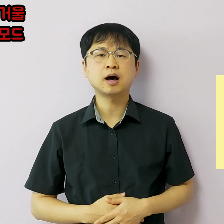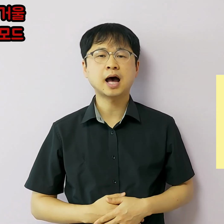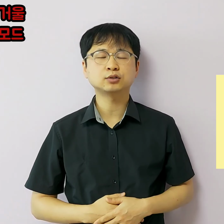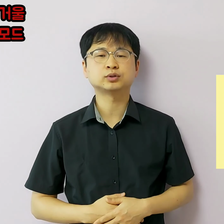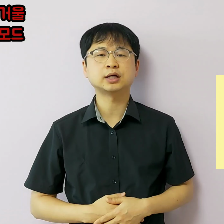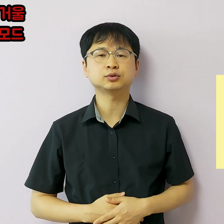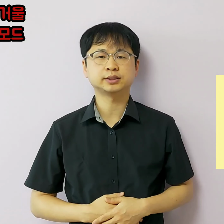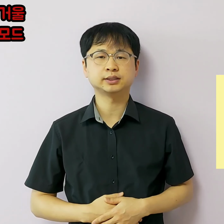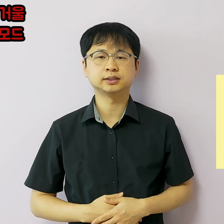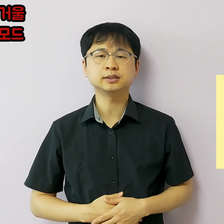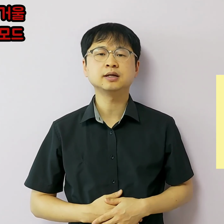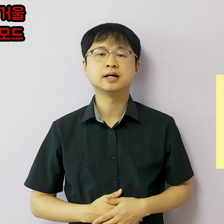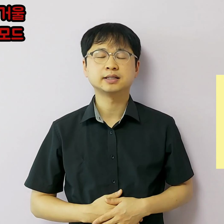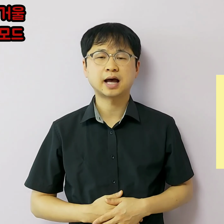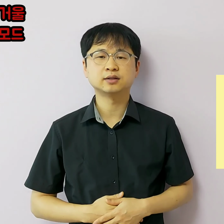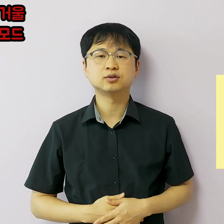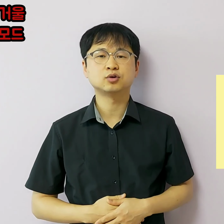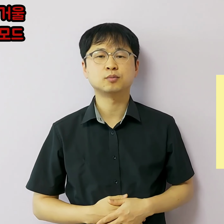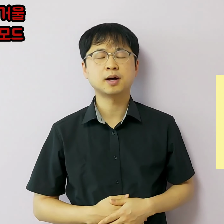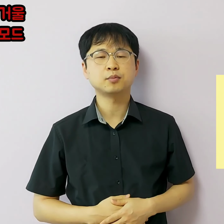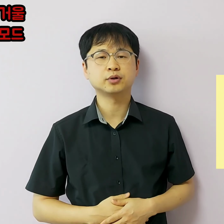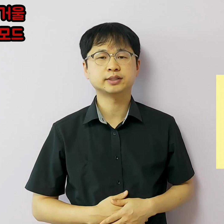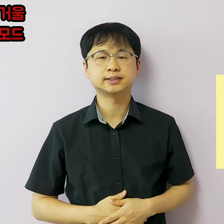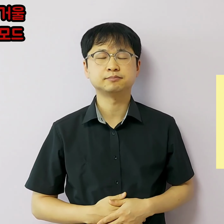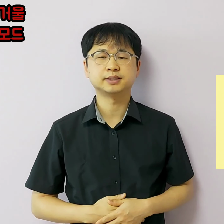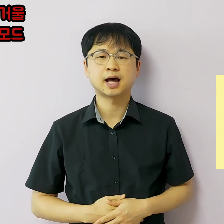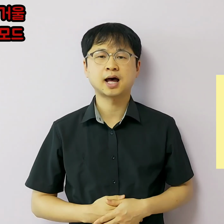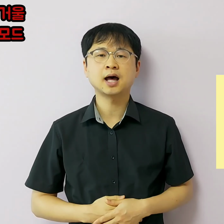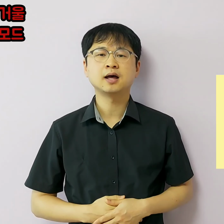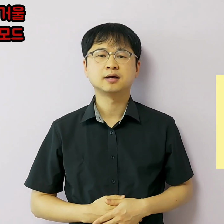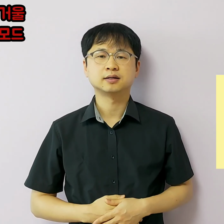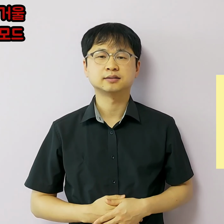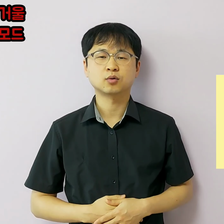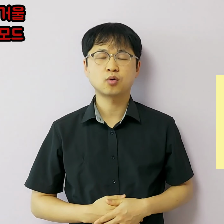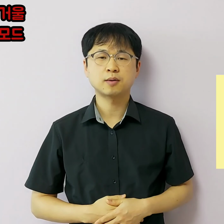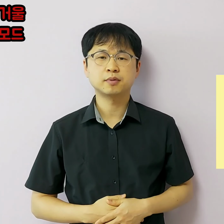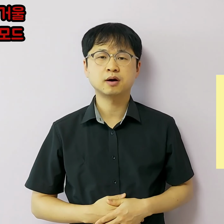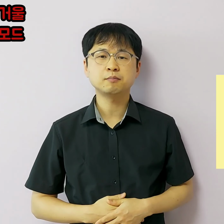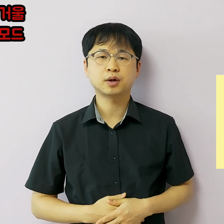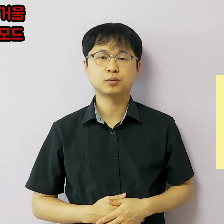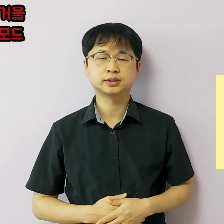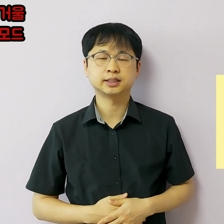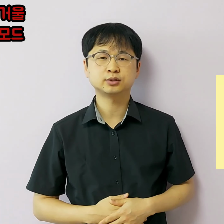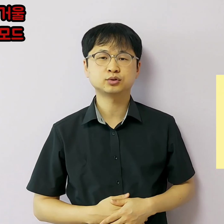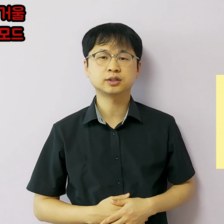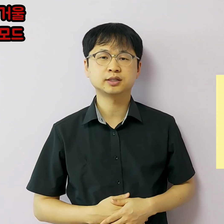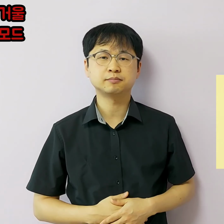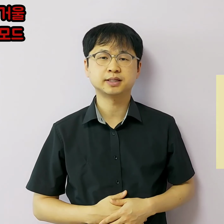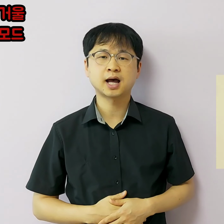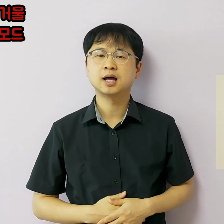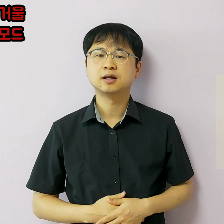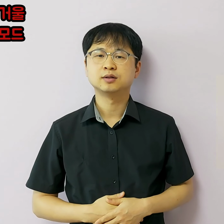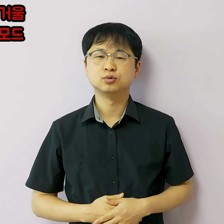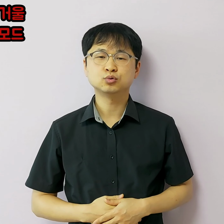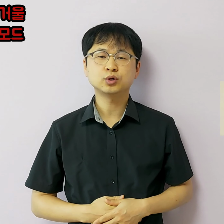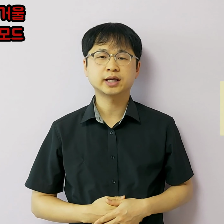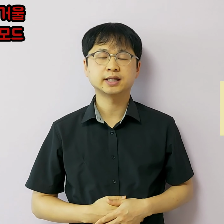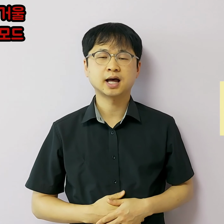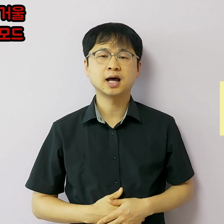쉬우면서 아주 자주 쓰이는 단어들로만 모여져 있습니다. 그래서 꼭 한번 배워보시길 추천드립니다.